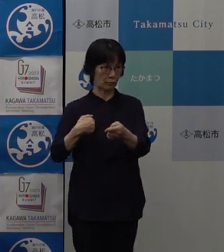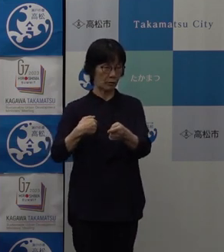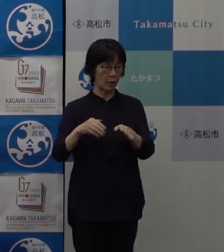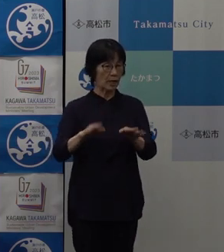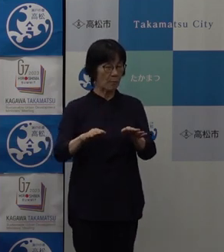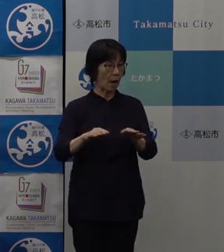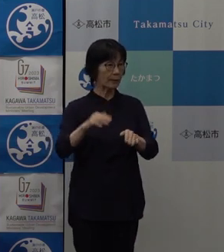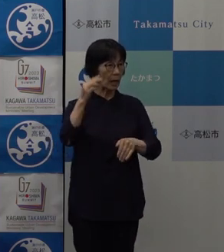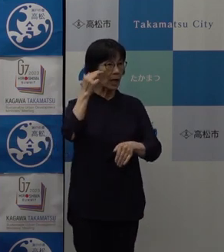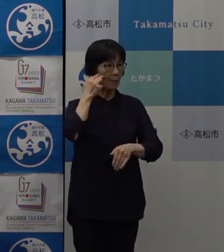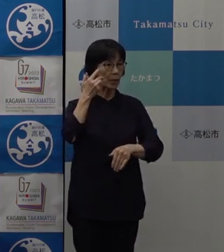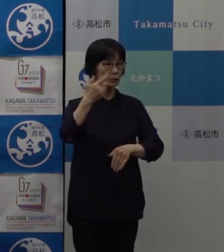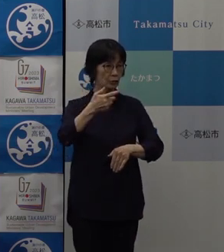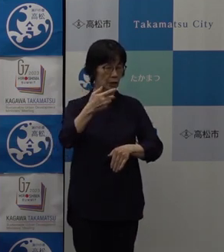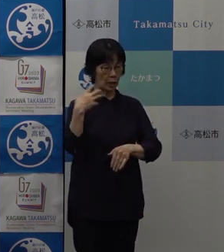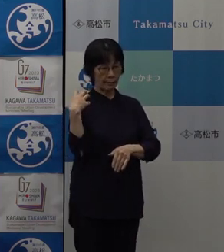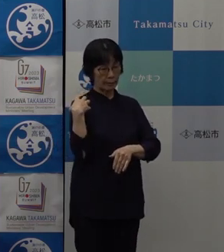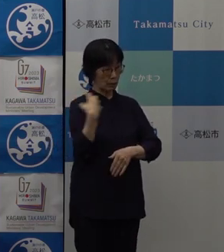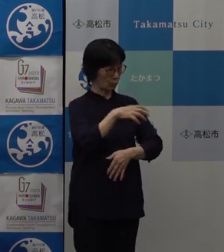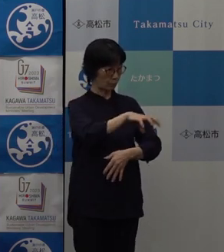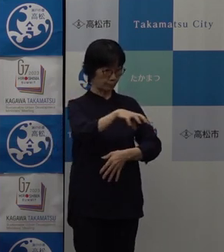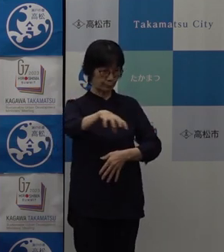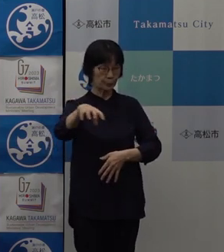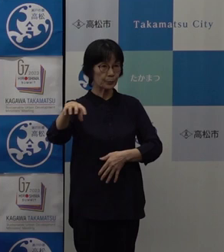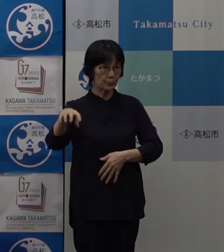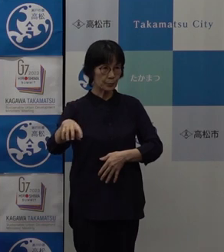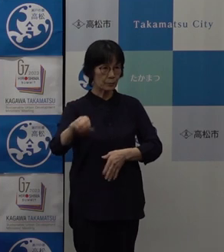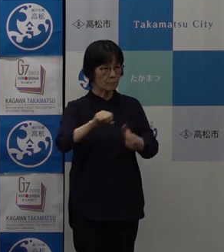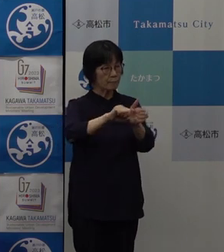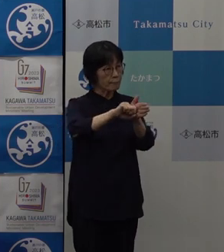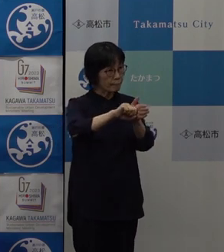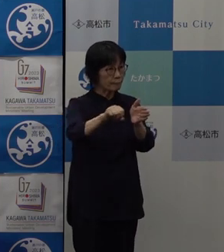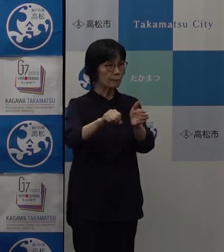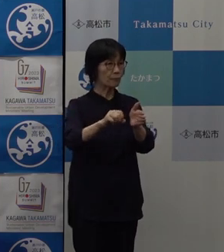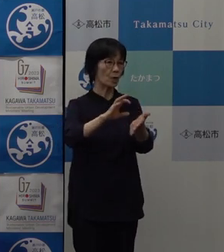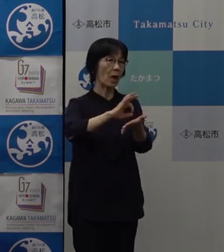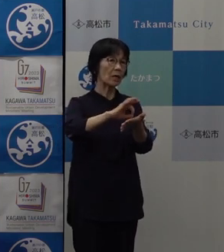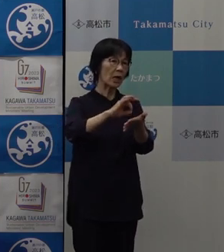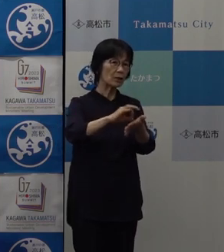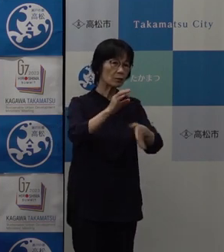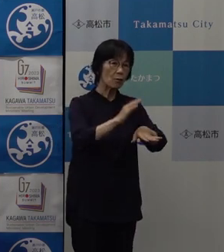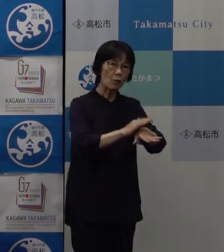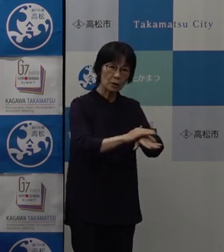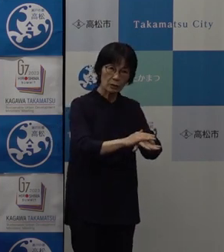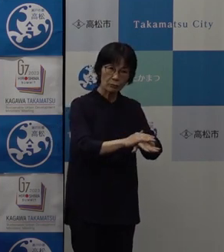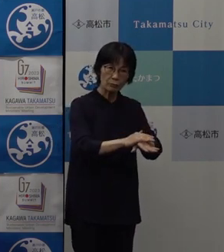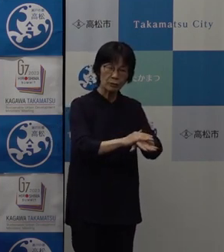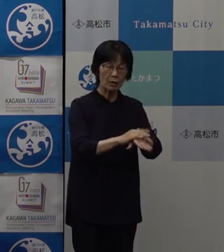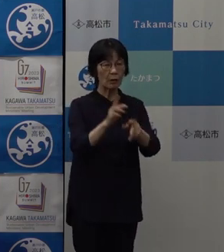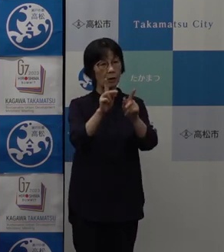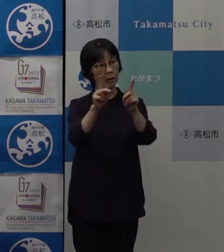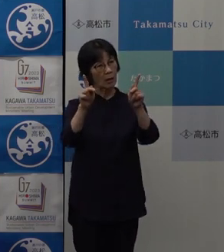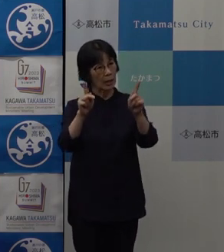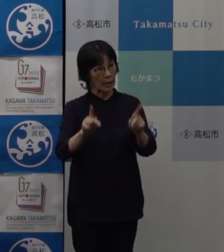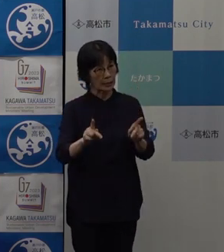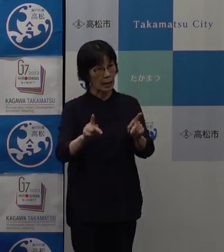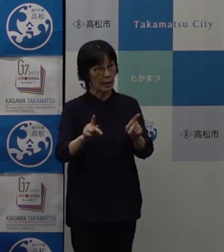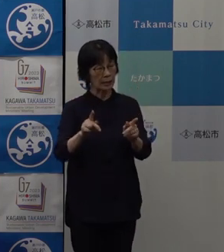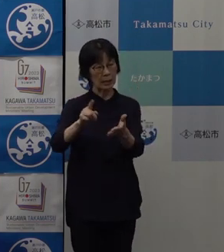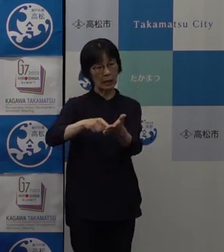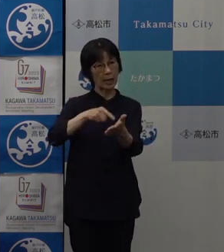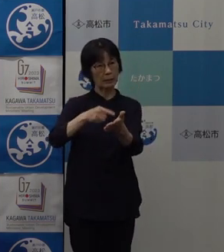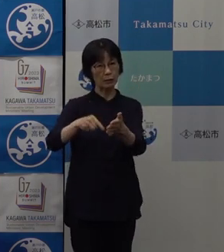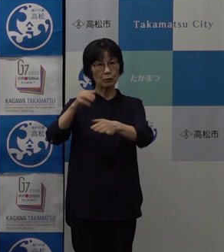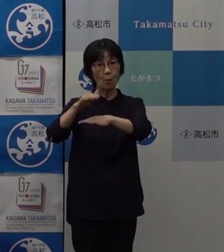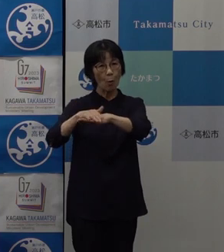ては担当部署におきまして、業務における有効な活用策、また活用する上での課題、その解決方